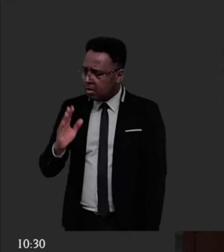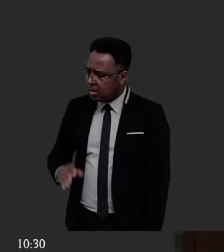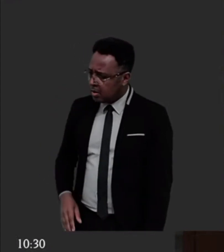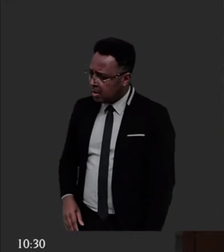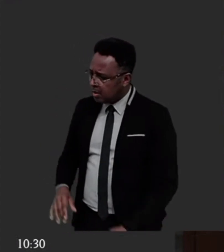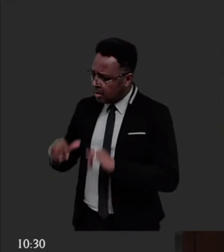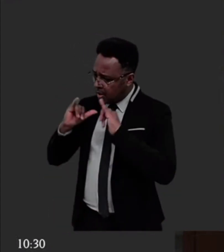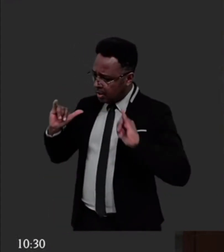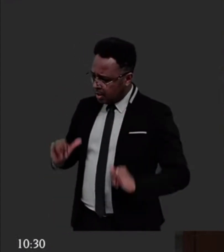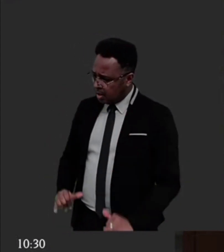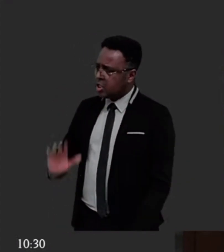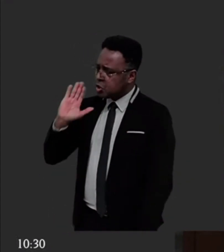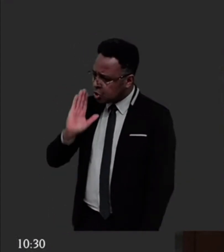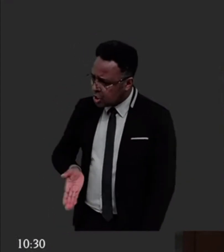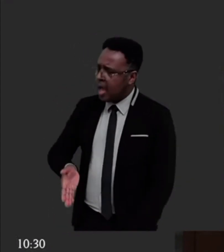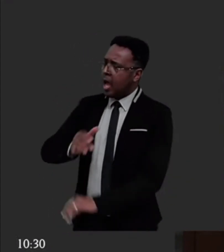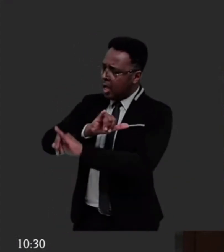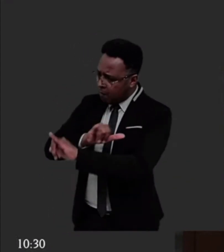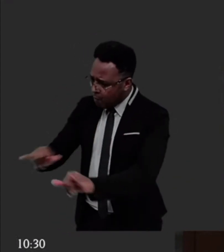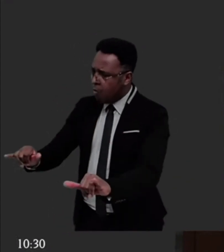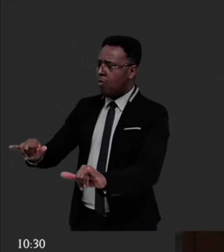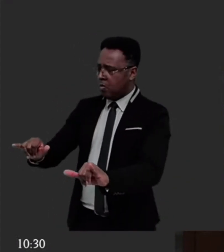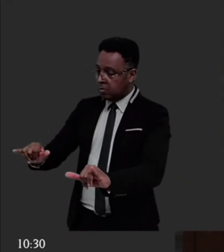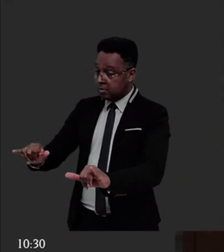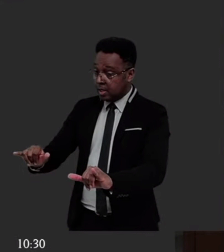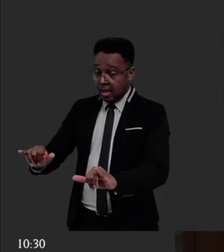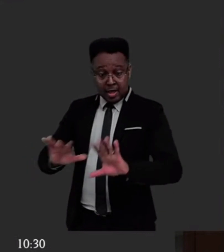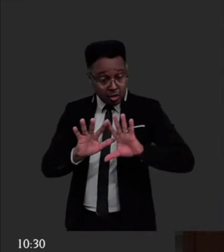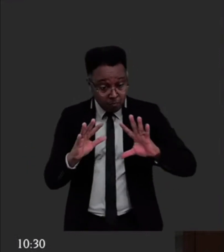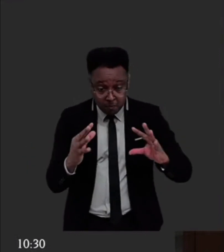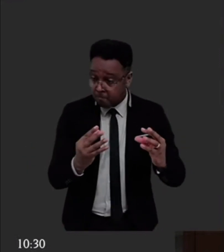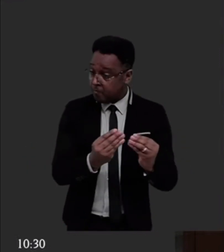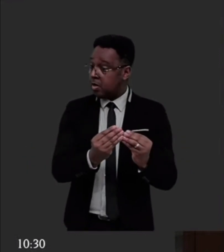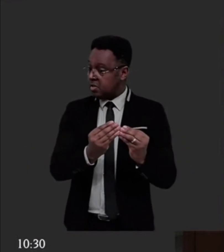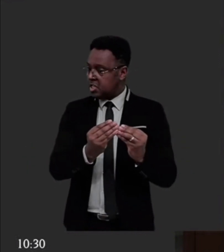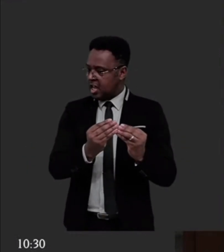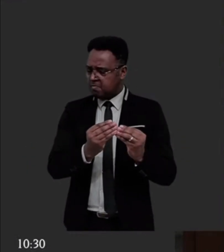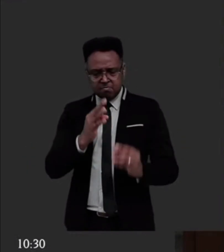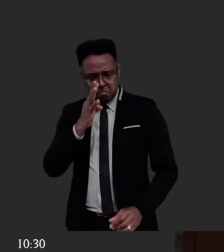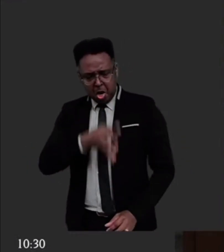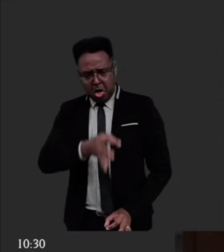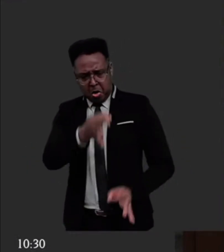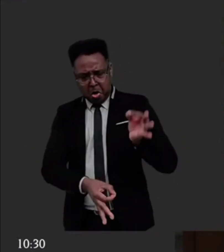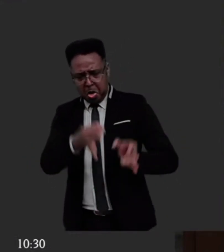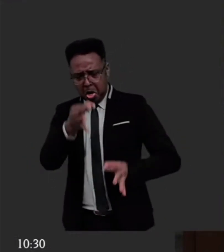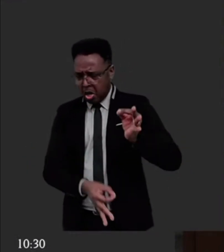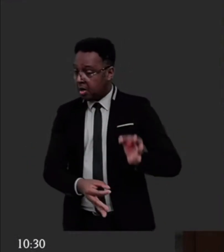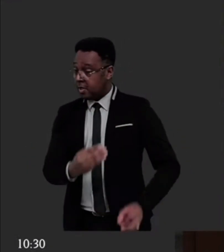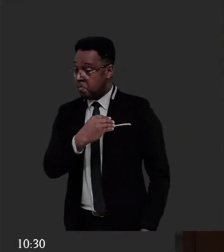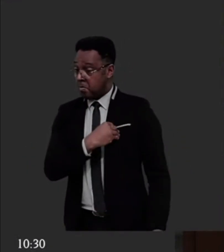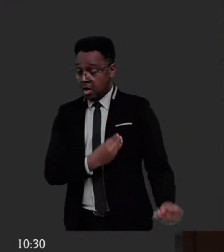sua casa para sempre, pela iniquidade que ele bem conhecia, porque fazendo-se aos seus